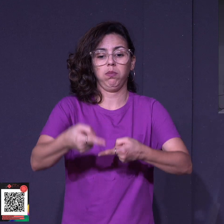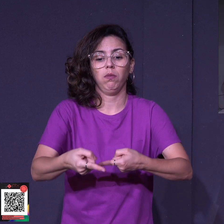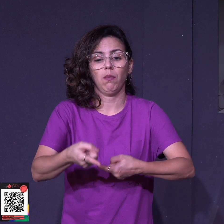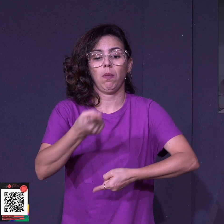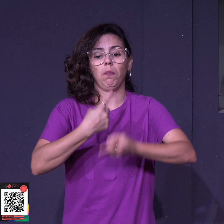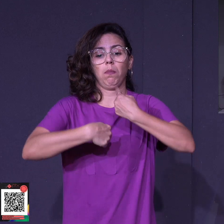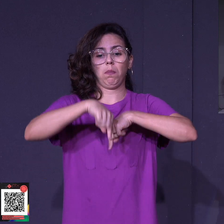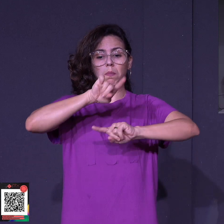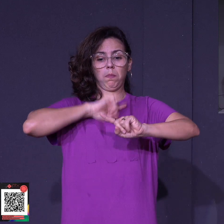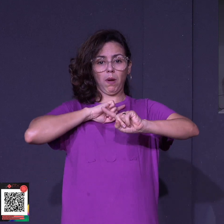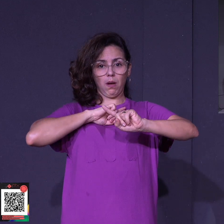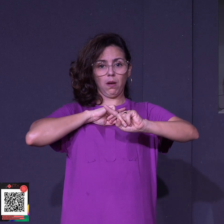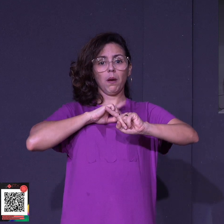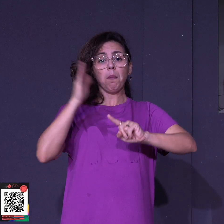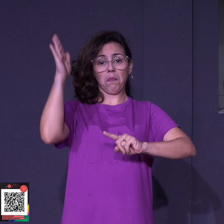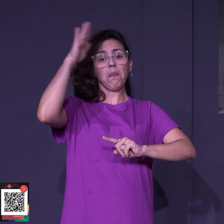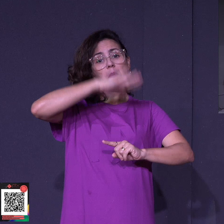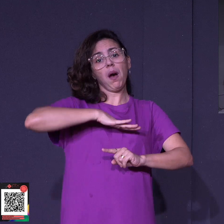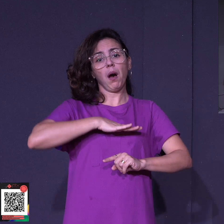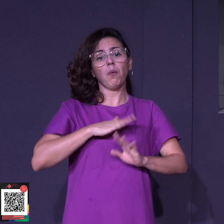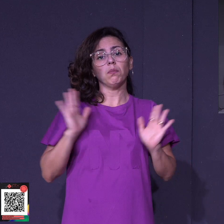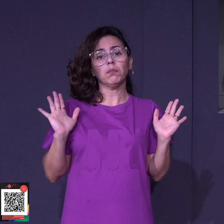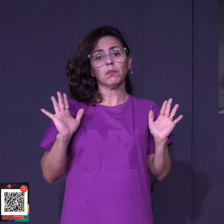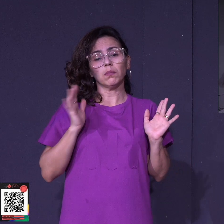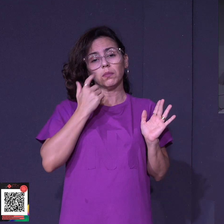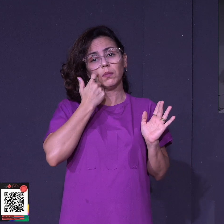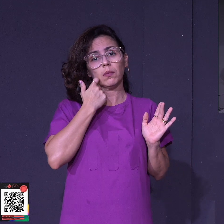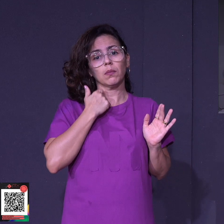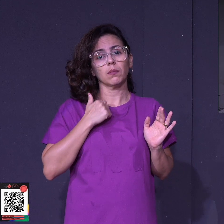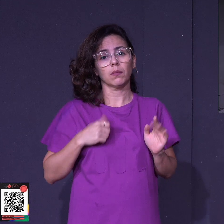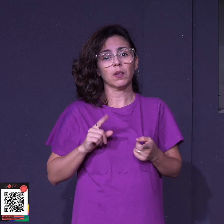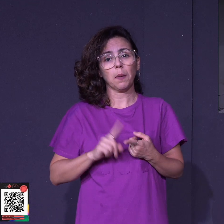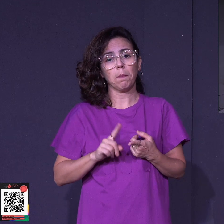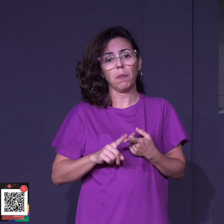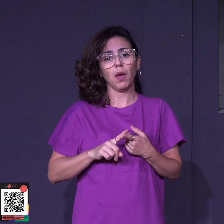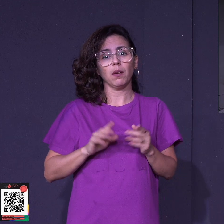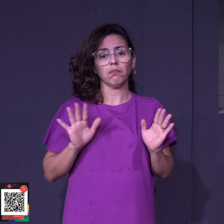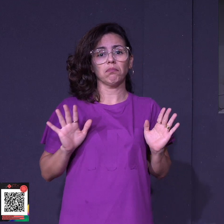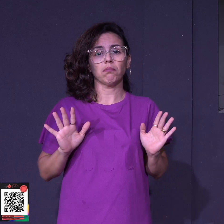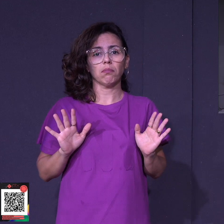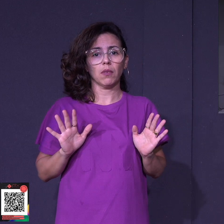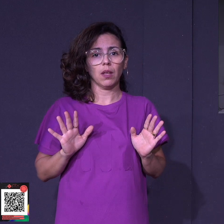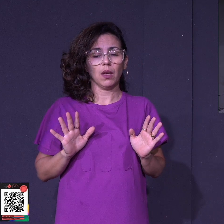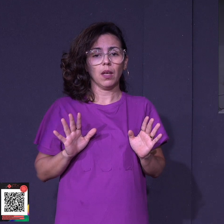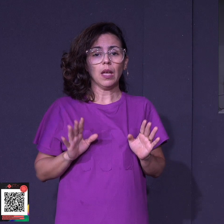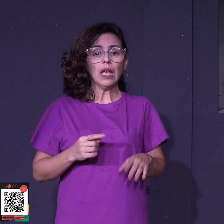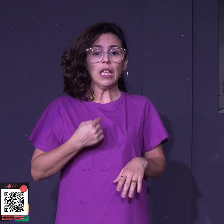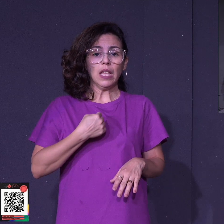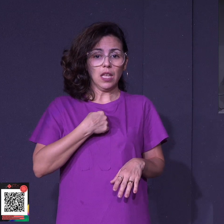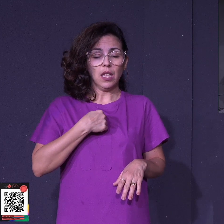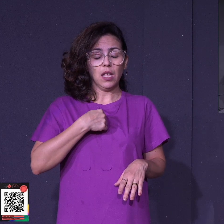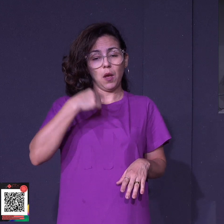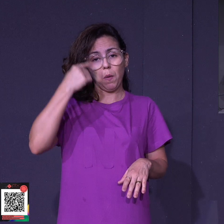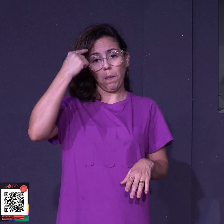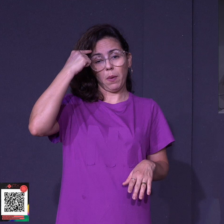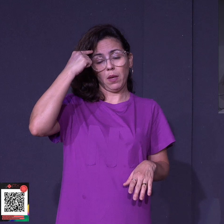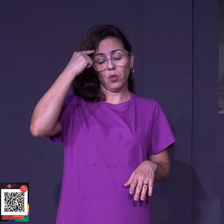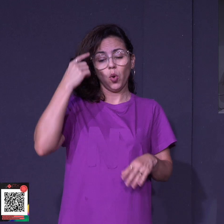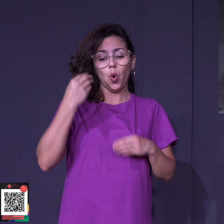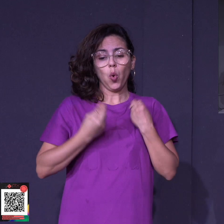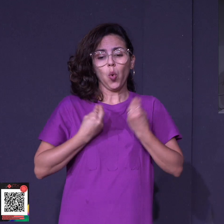Como também o prejudicado não poderia exceder na retribuição do mal